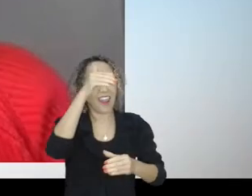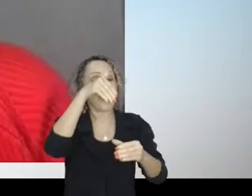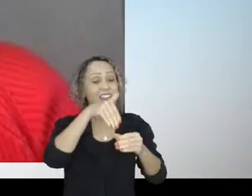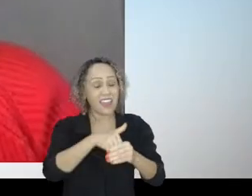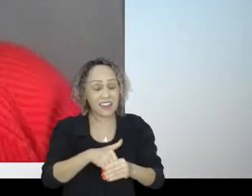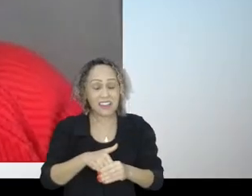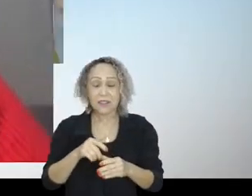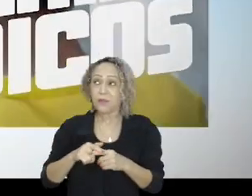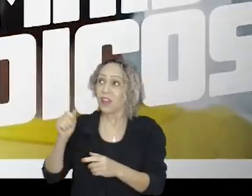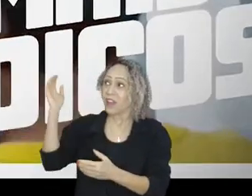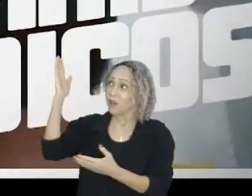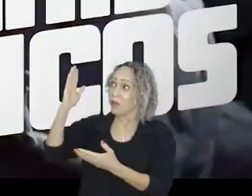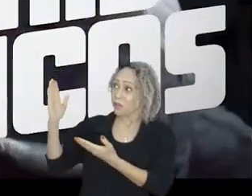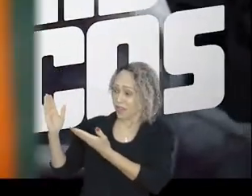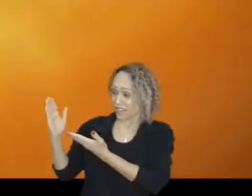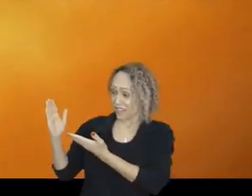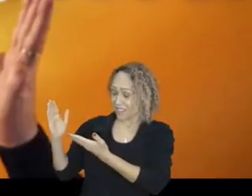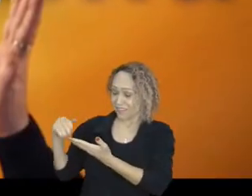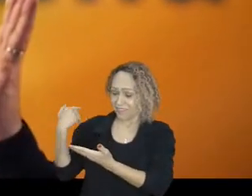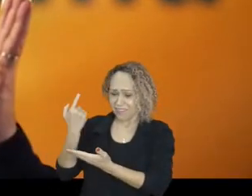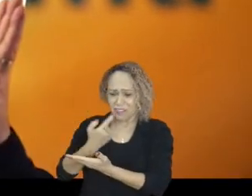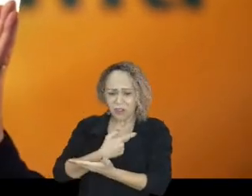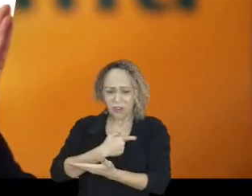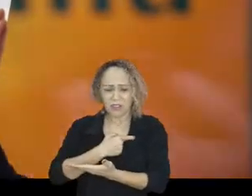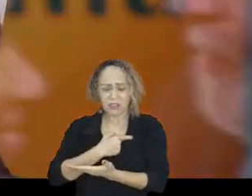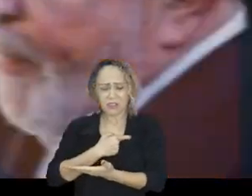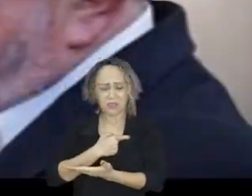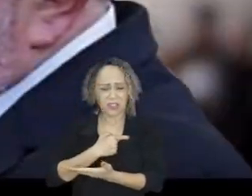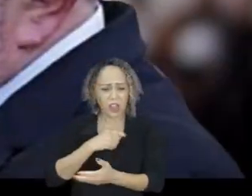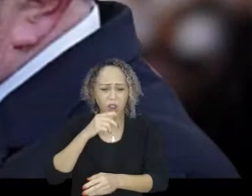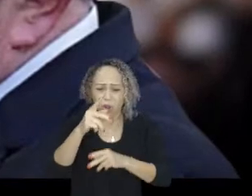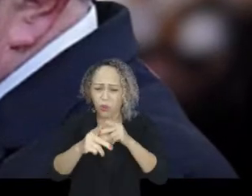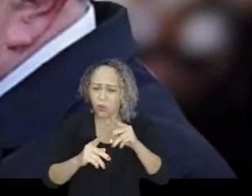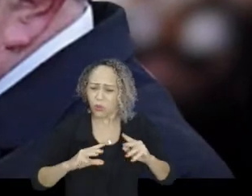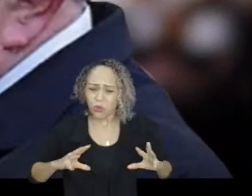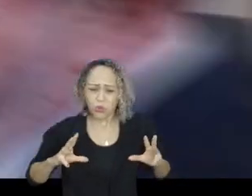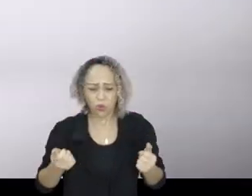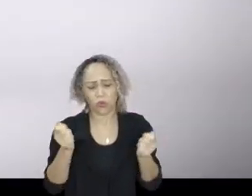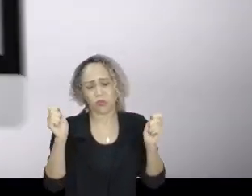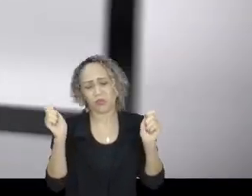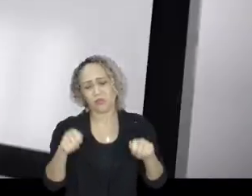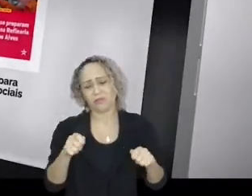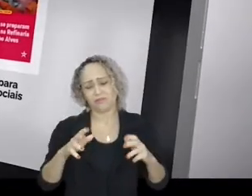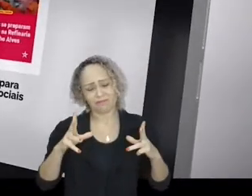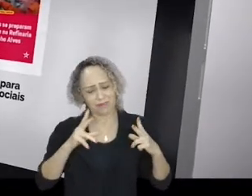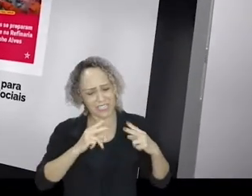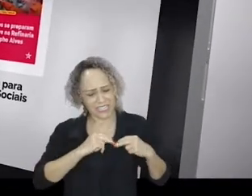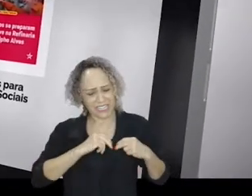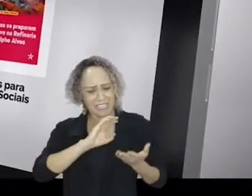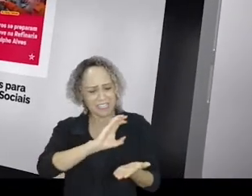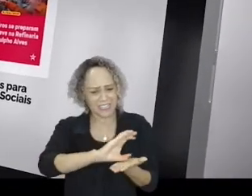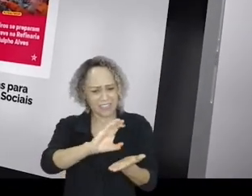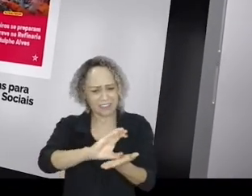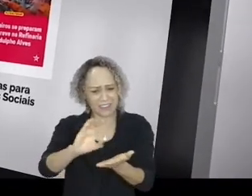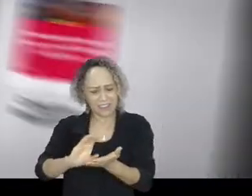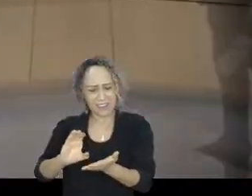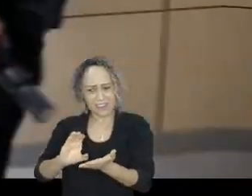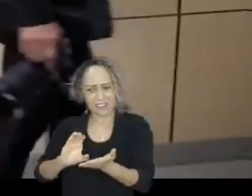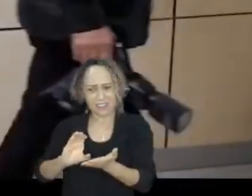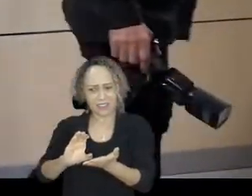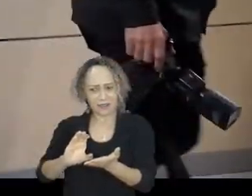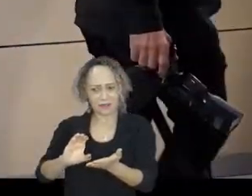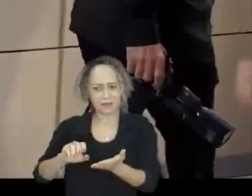gente, todo mundo merece investimento. Para quem já é da casa, siga em sintonia com a